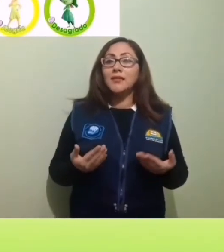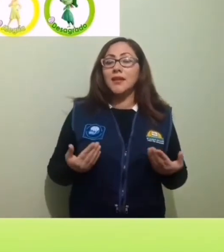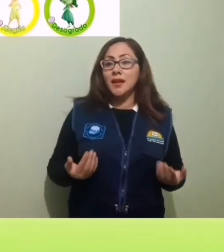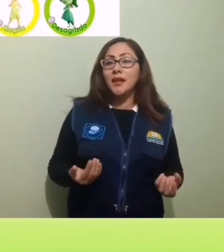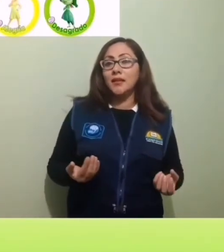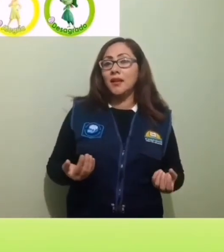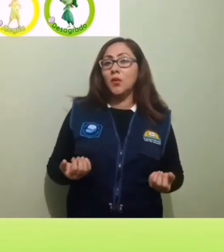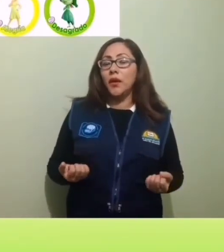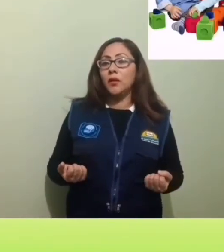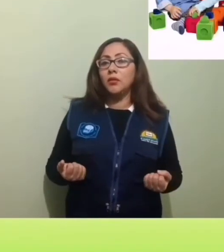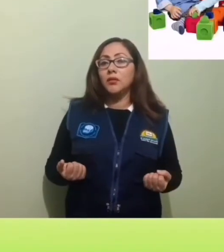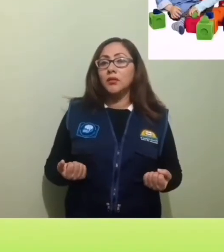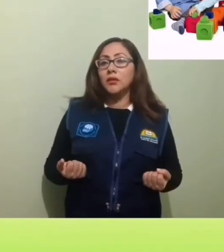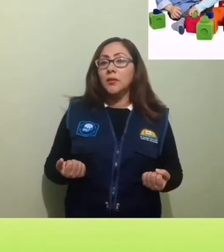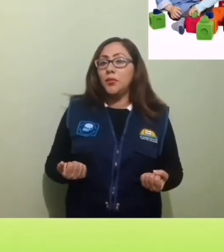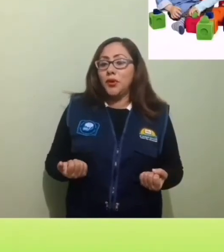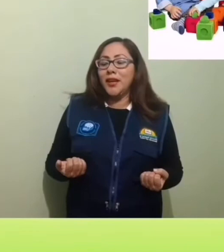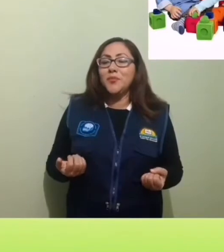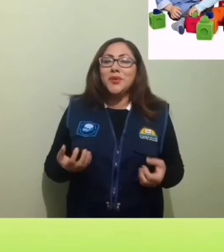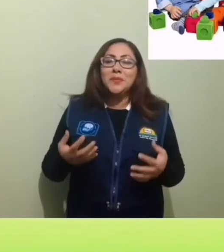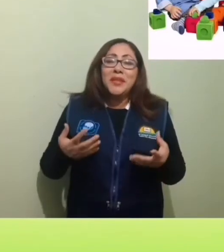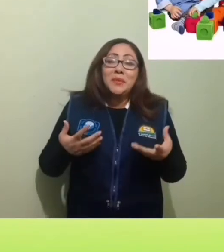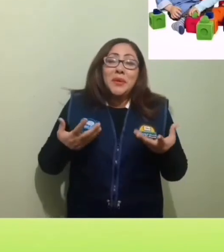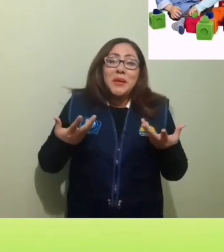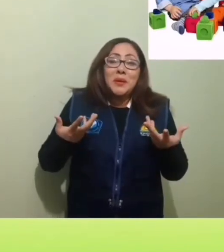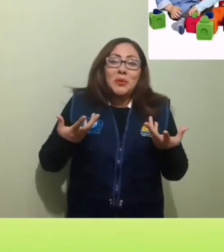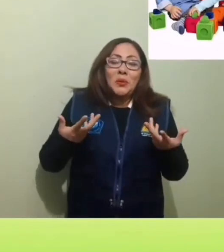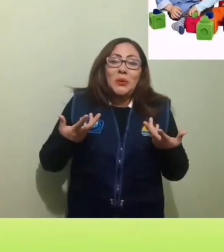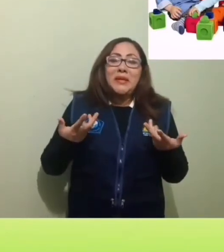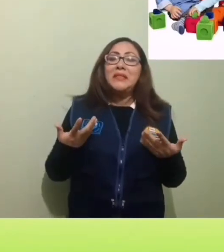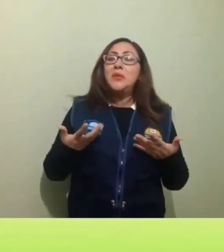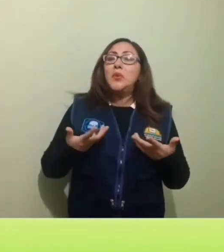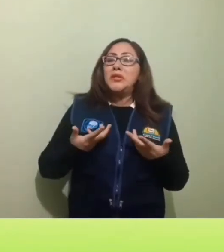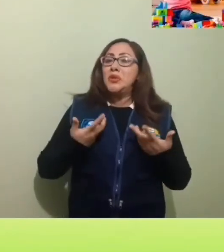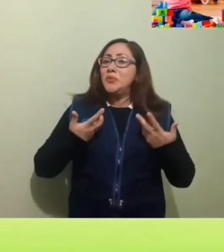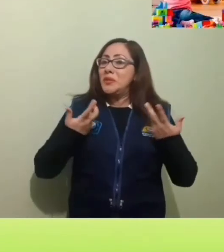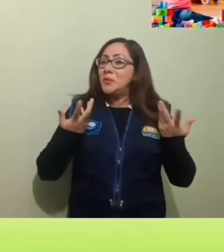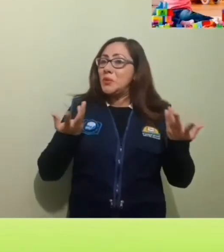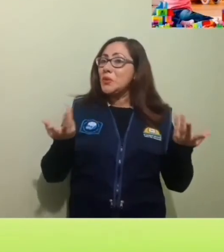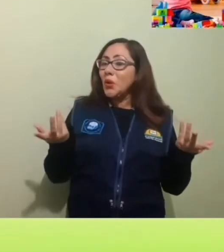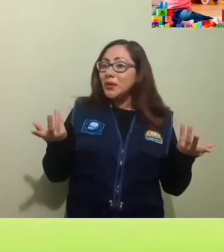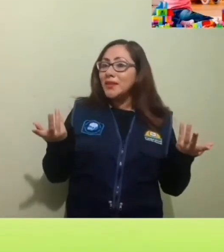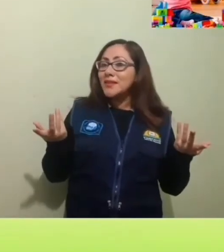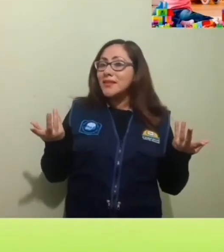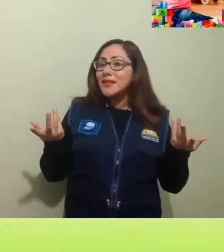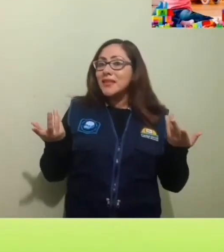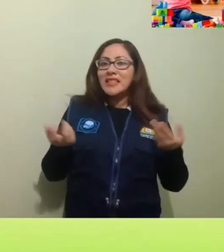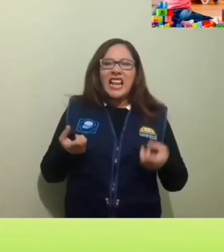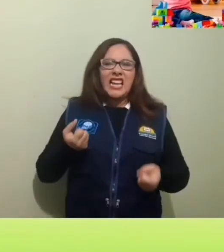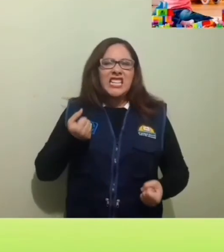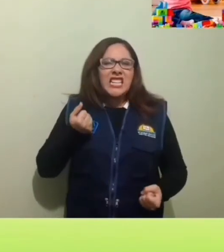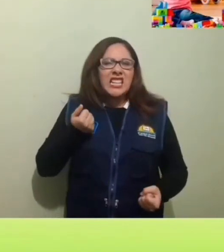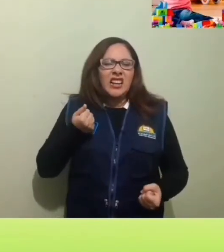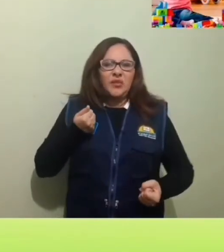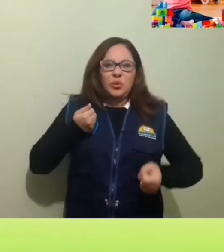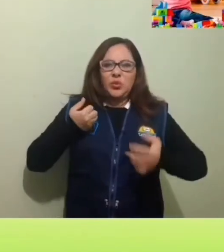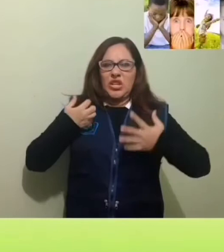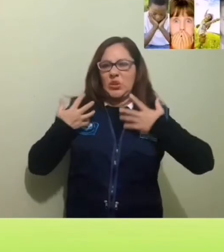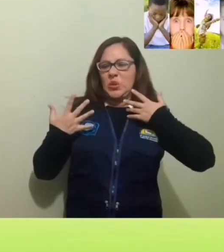tallar en el juego ¿Por qué? Porque me divierto Demuestro mis emociones La ira La frustración